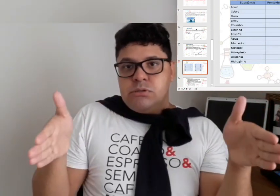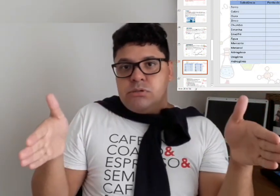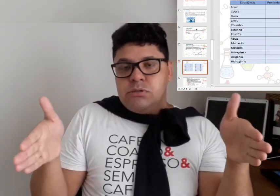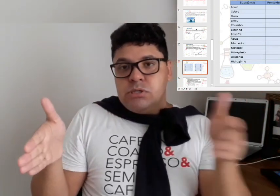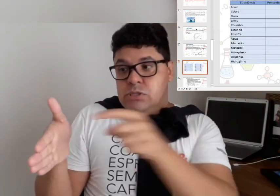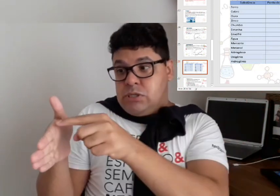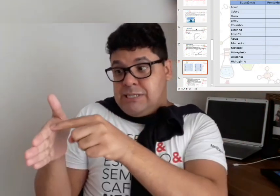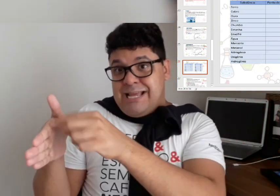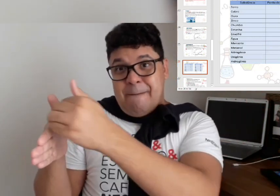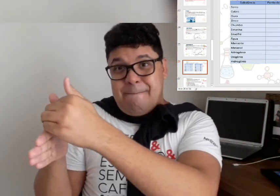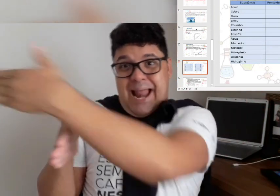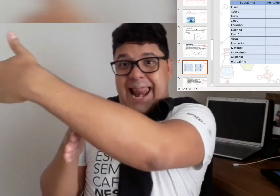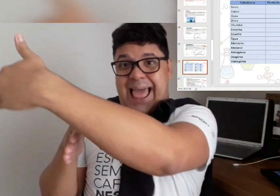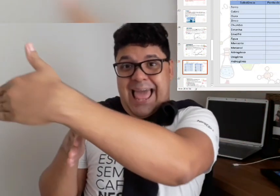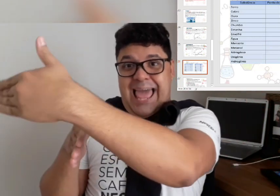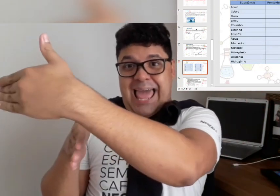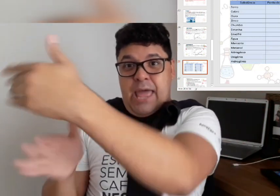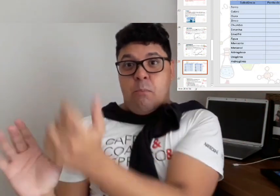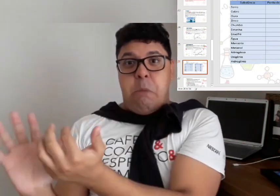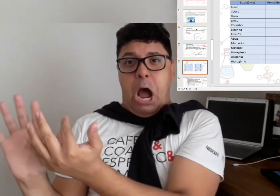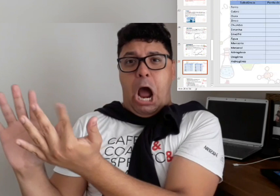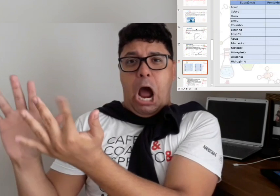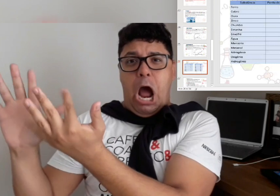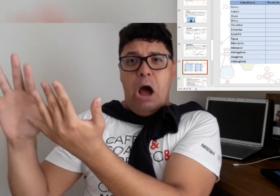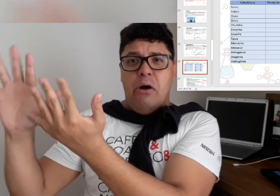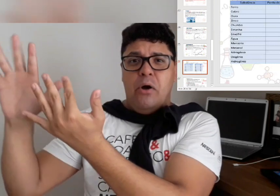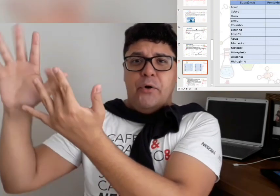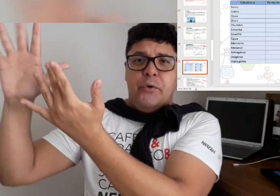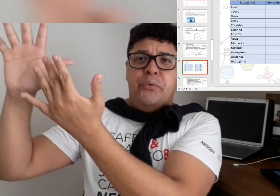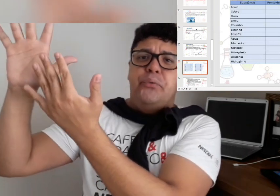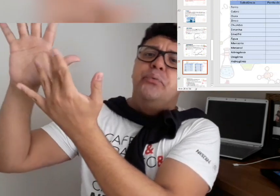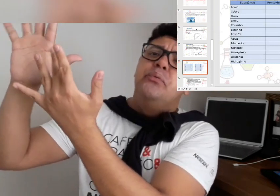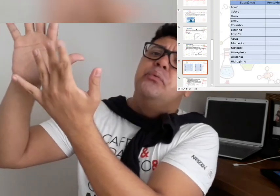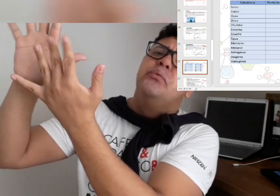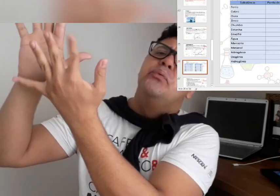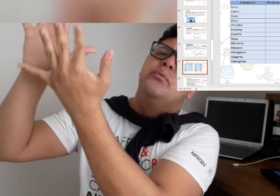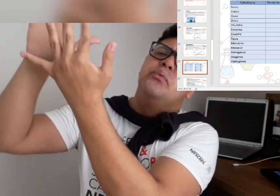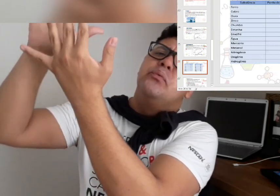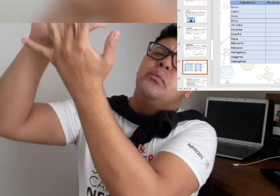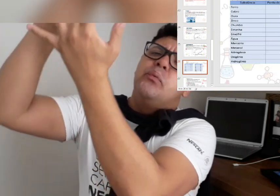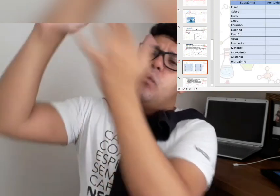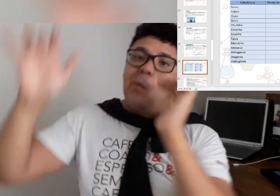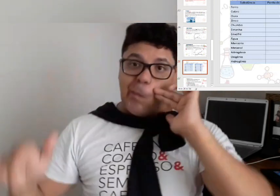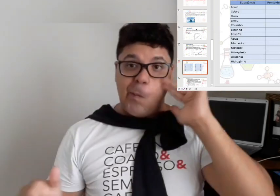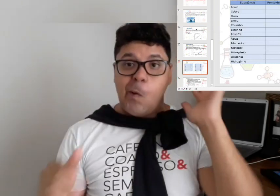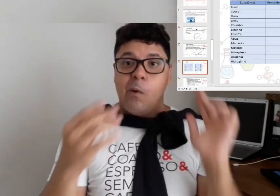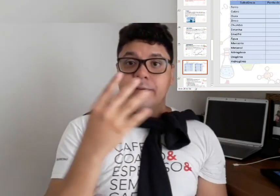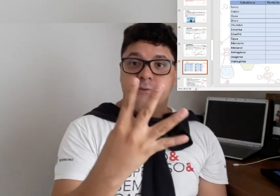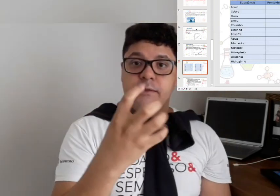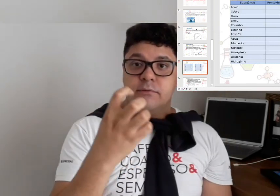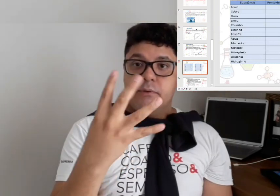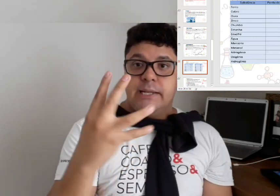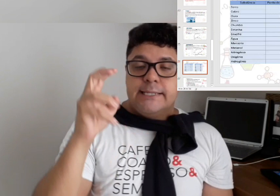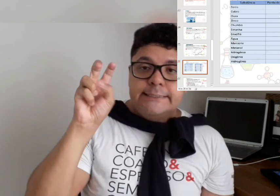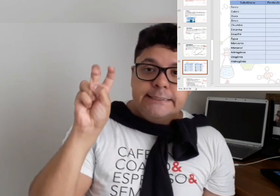Quer dizer que aqui ele está passando do estado líquido para o estado gasoso. Então, em